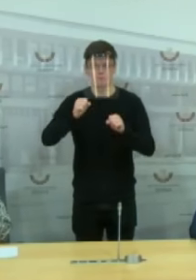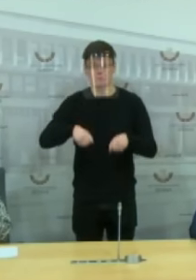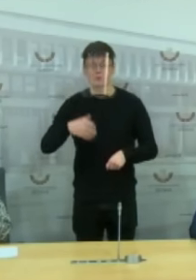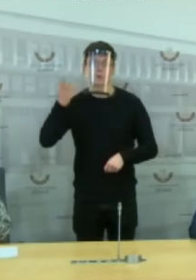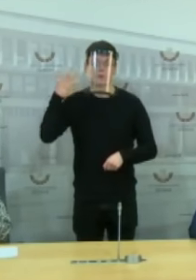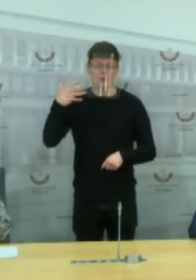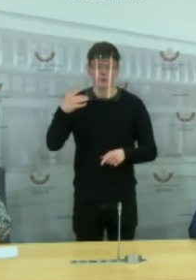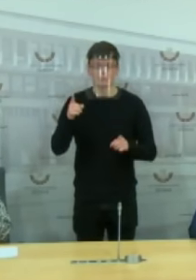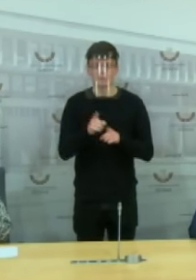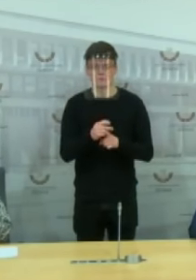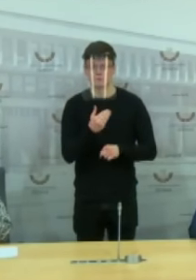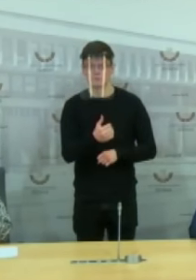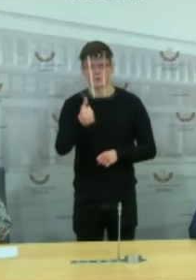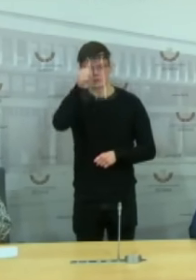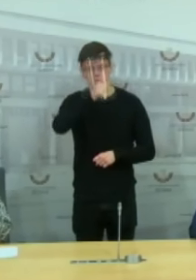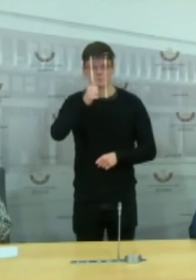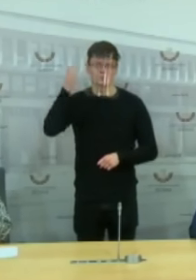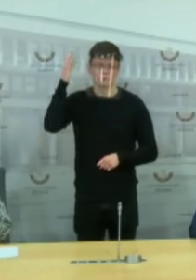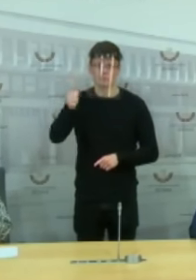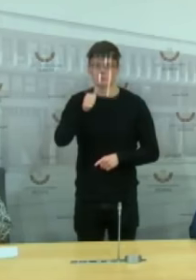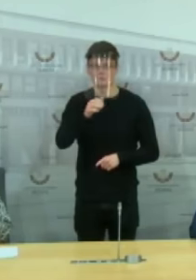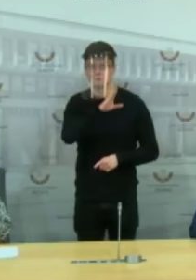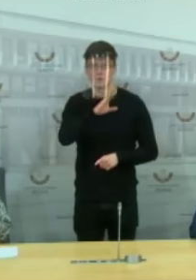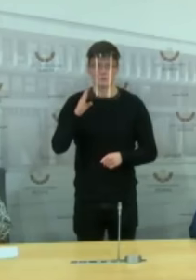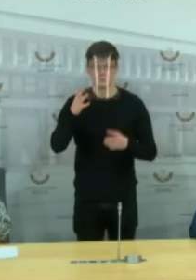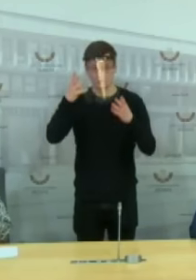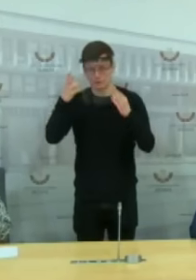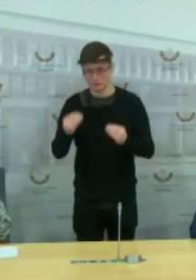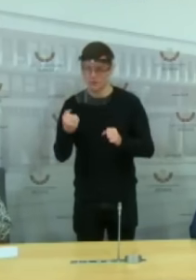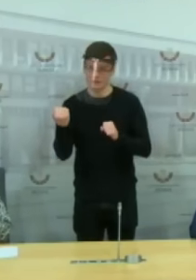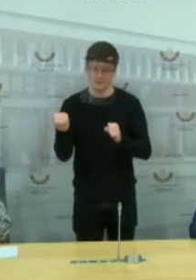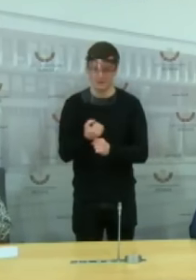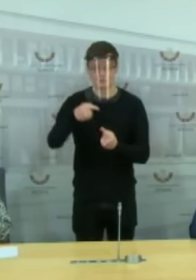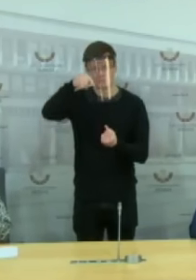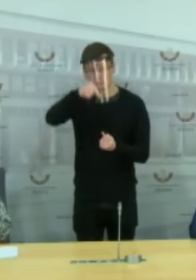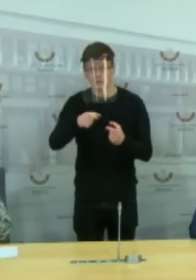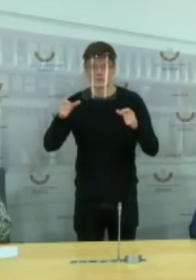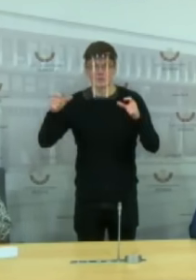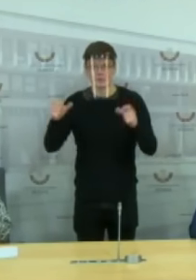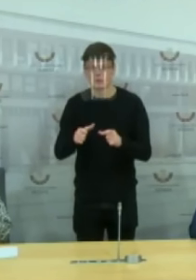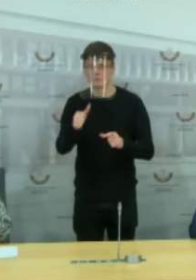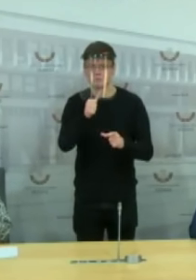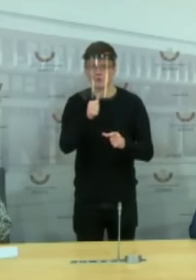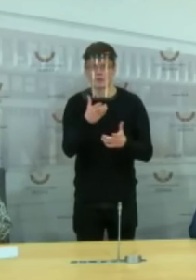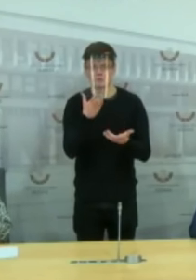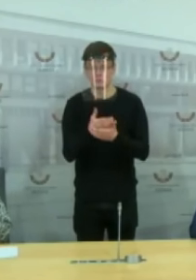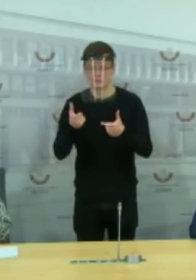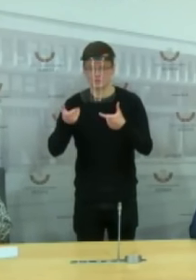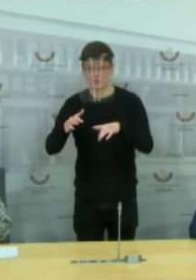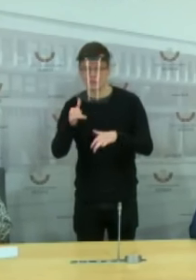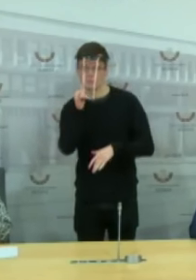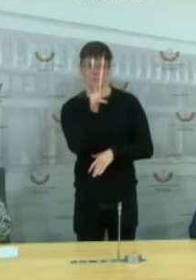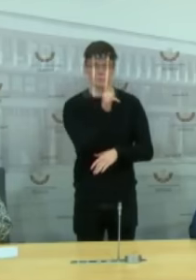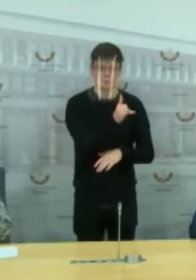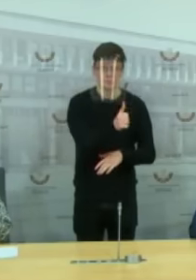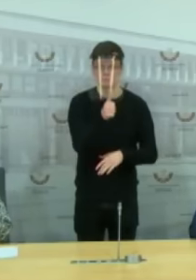jūsų asmeninių vertinimų per motinos dieną reikėtų taikyti kažkokius karantino judėjimo tarp savivaldybių ribojimus? Ar